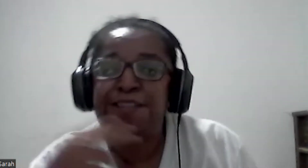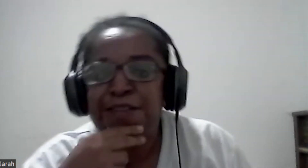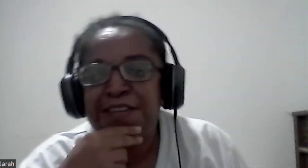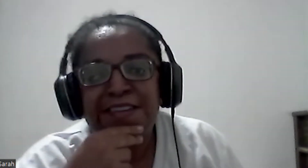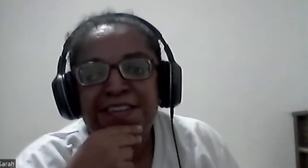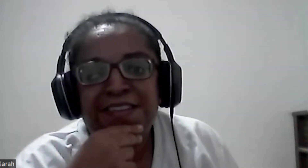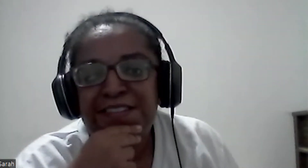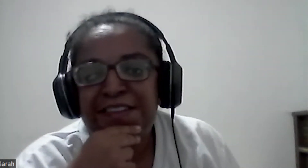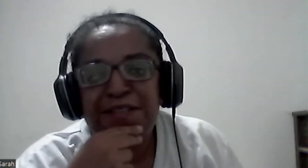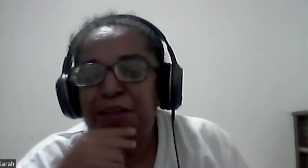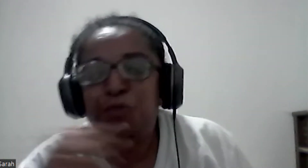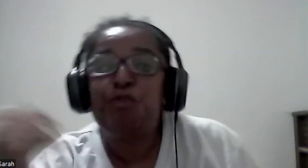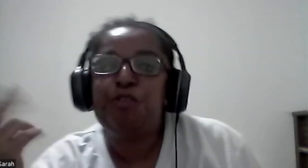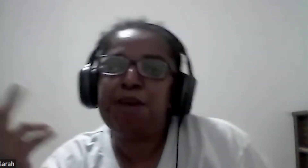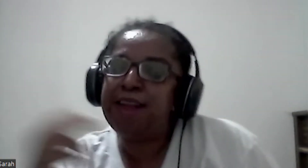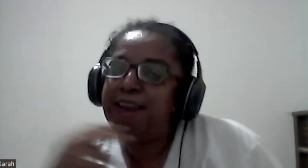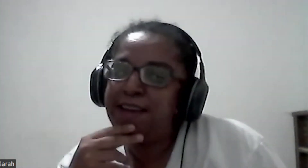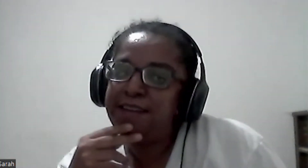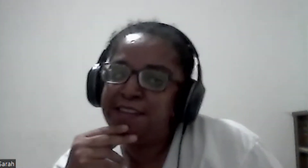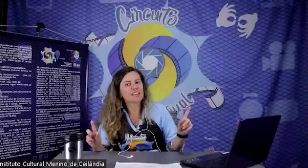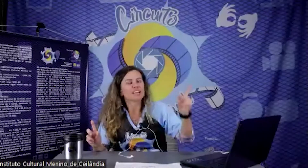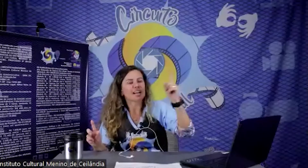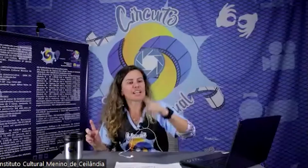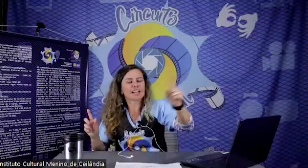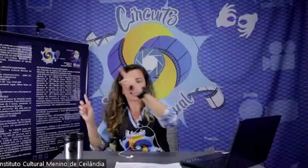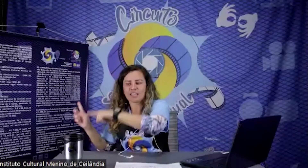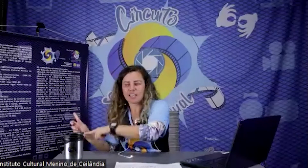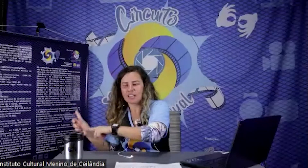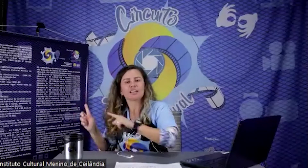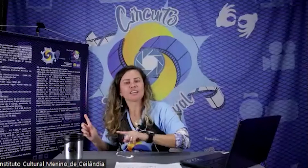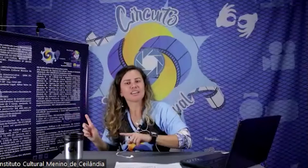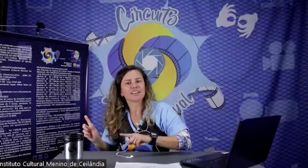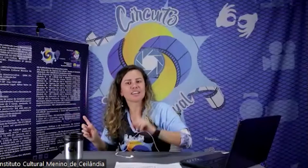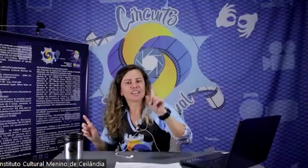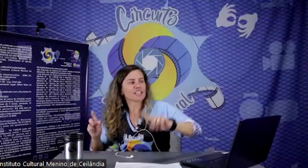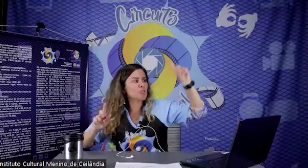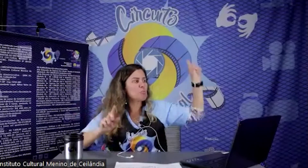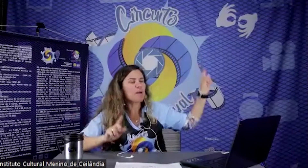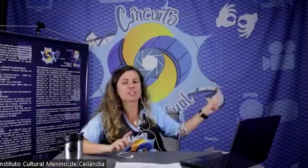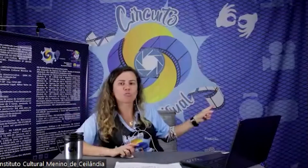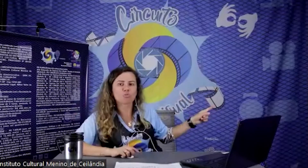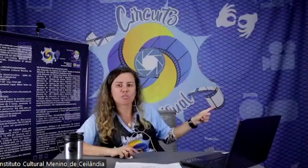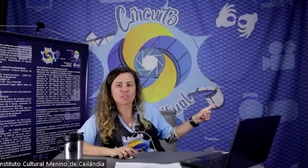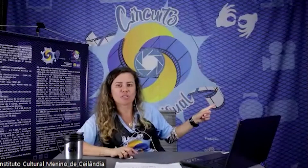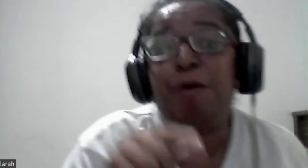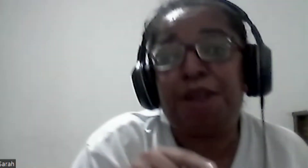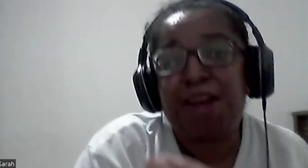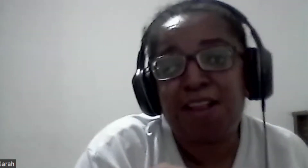rampa? Muito mais além. Né? Cadê a cadeira? Mais. Cadê o médico? Cadê a pessoa para